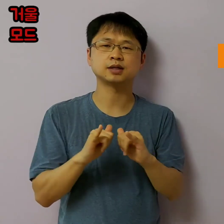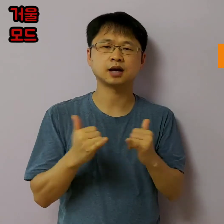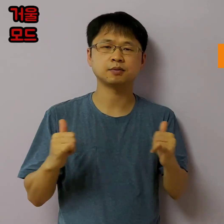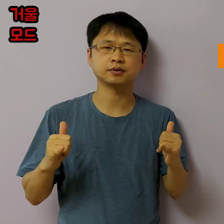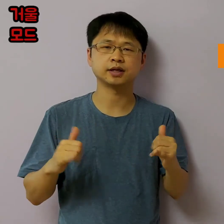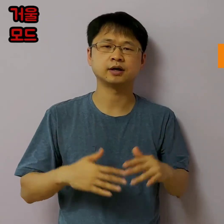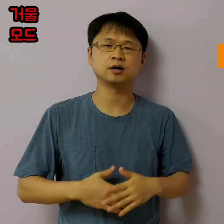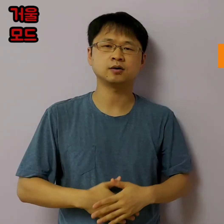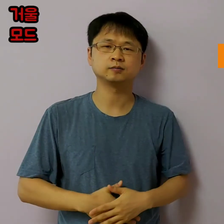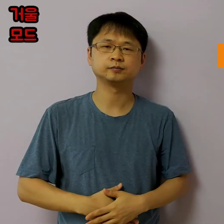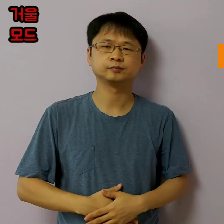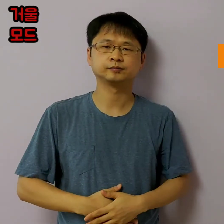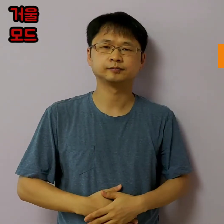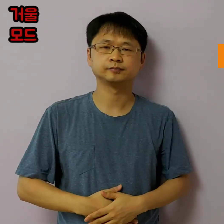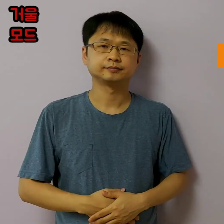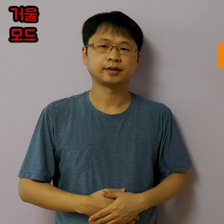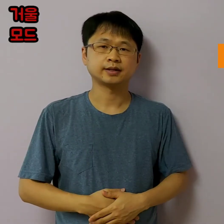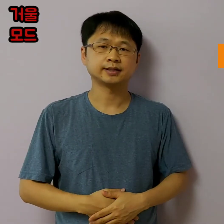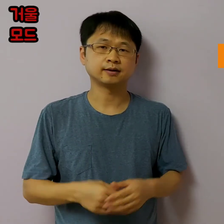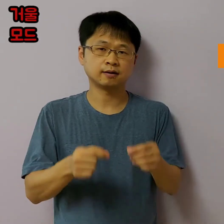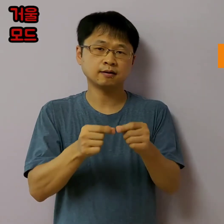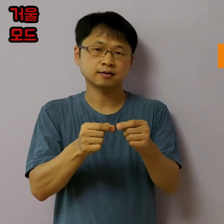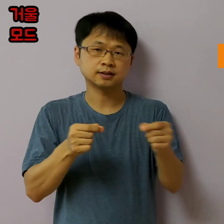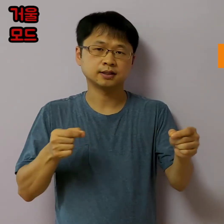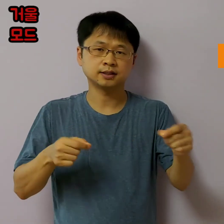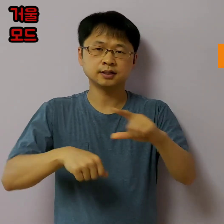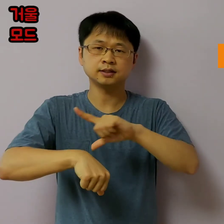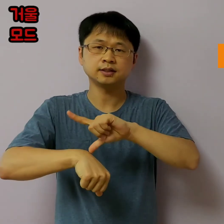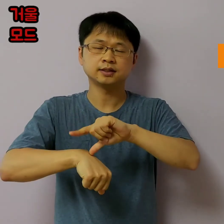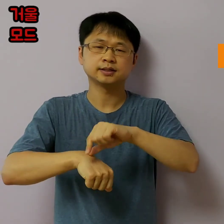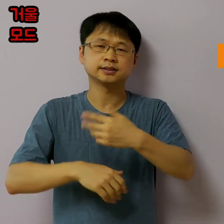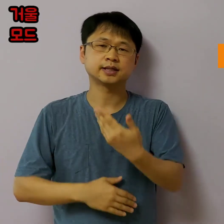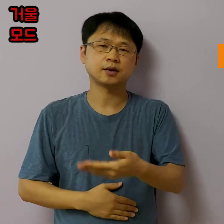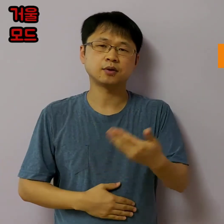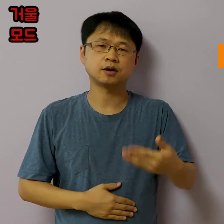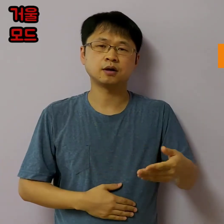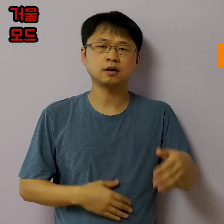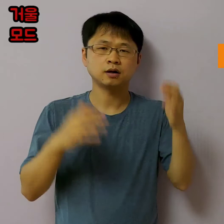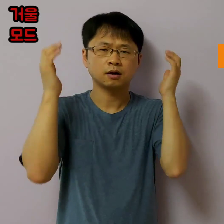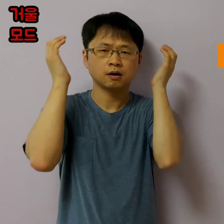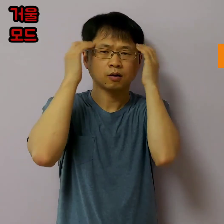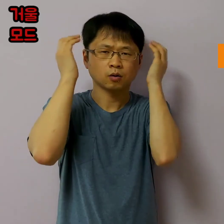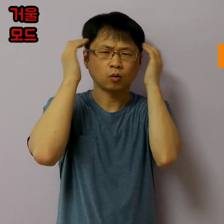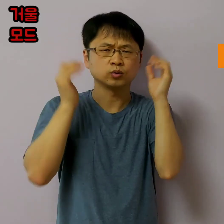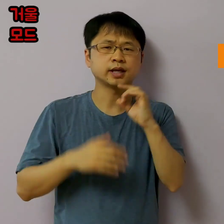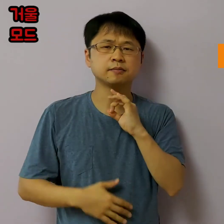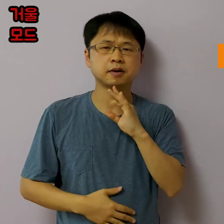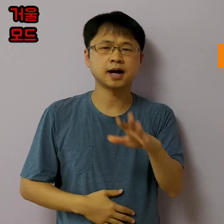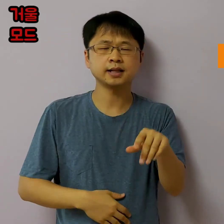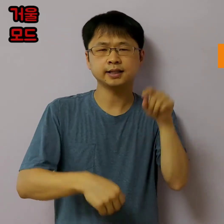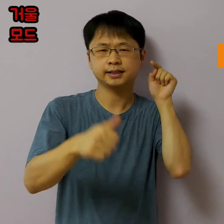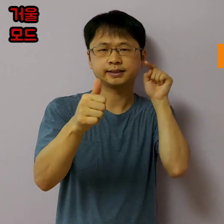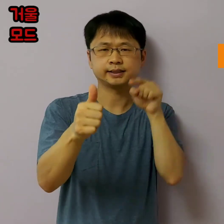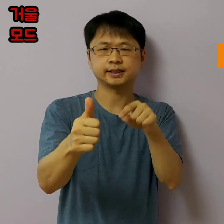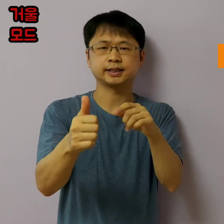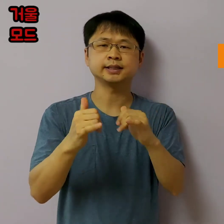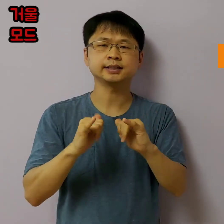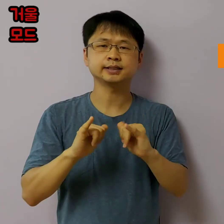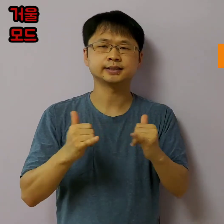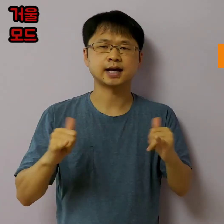아까 배웠네요. 네, 그래서 긴 세월 고생만 시킨